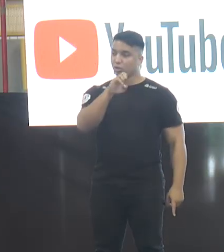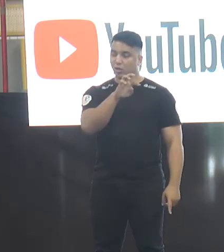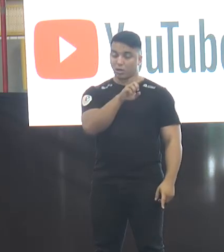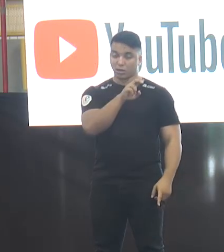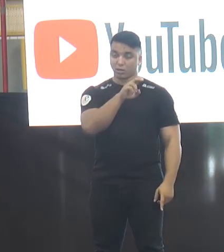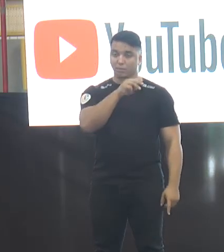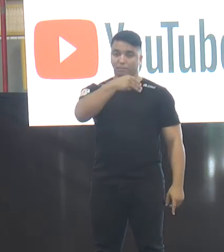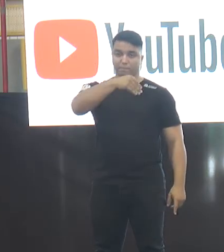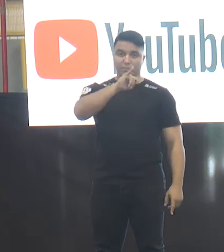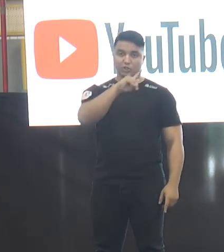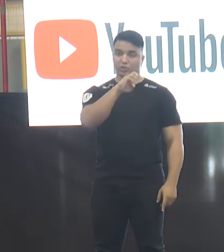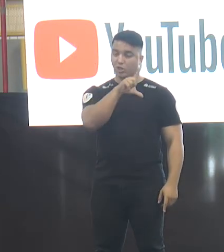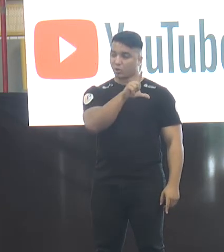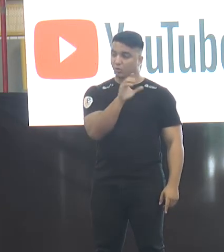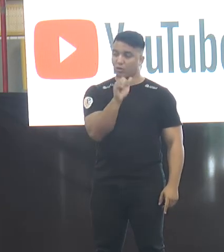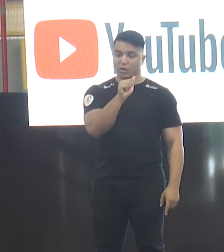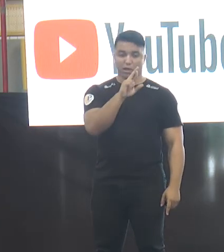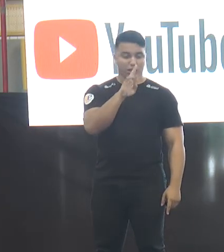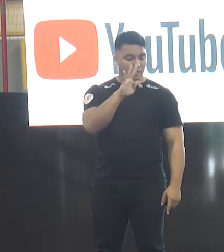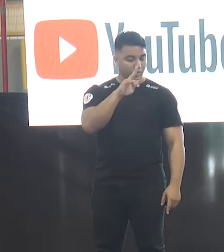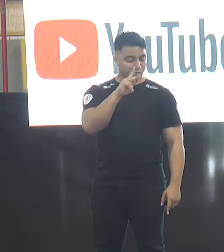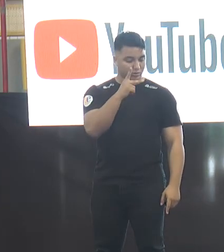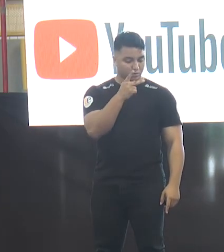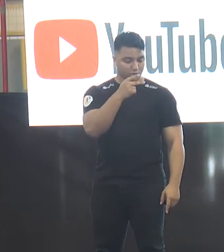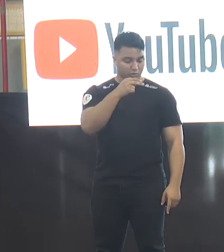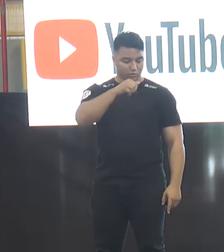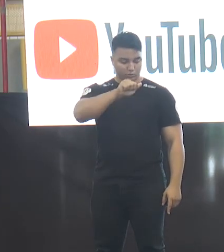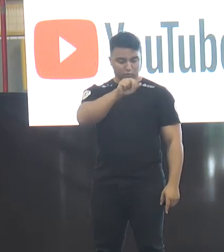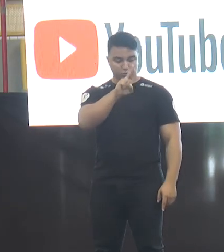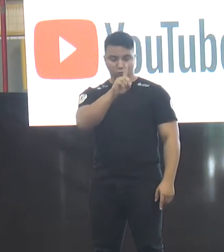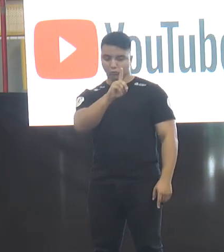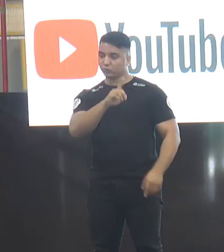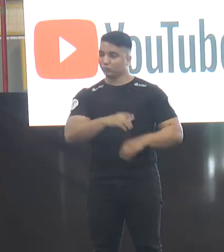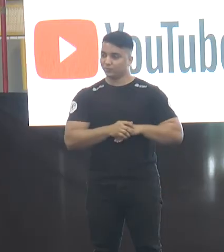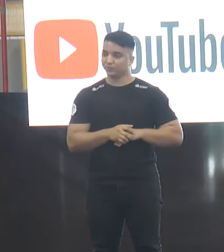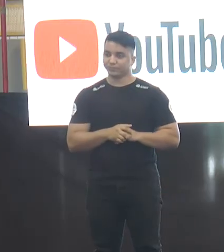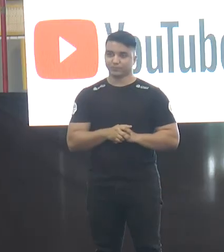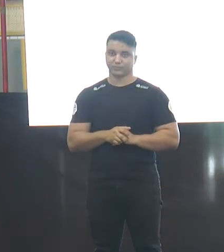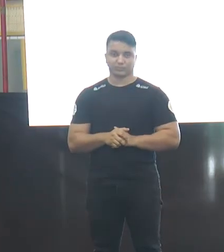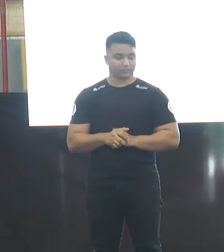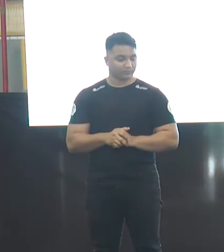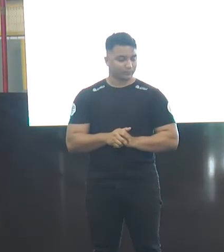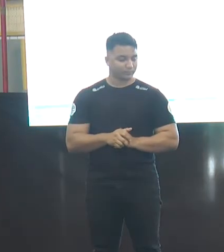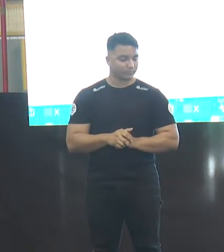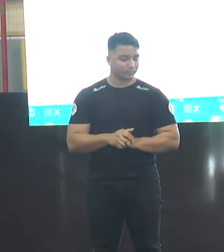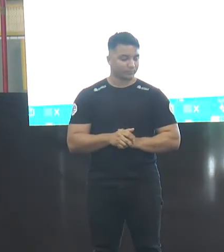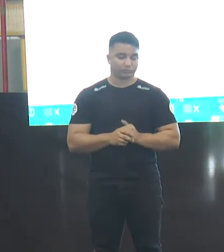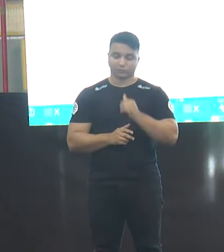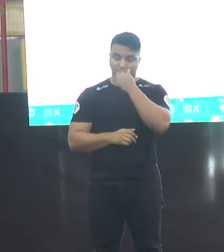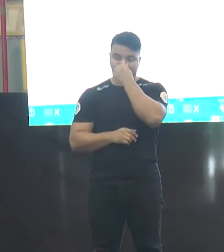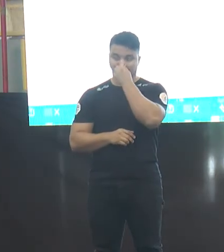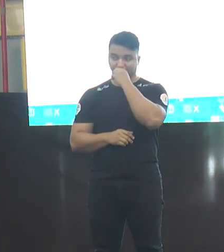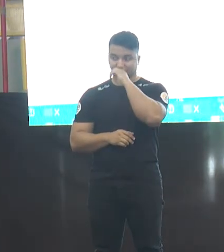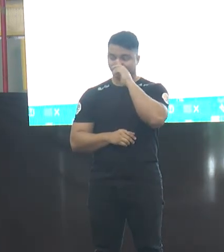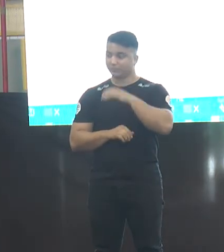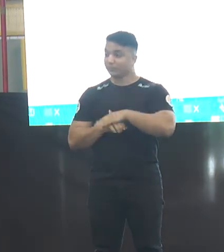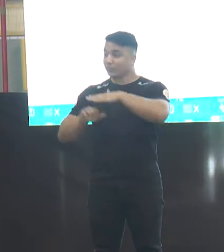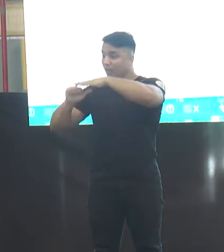Arthur, é um nome meio estranho, meio exótico, mas dá. Vamos embora, vamos